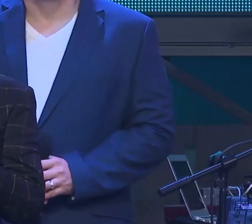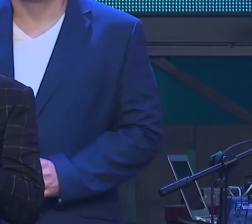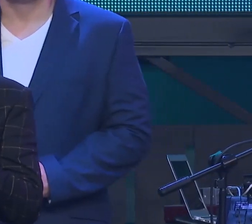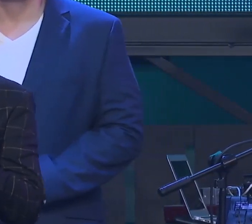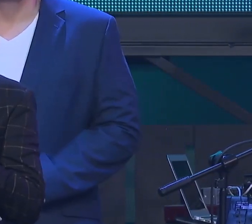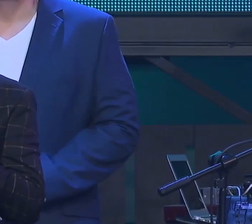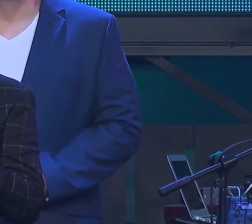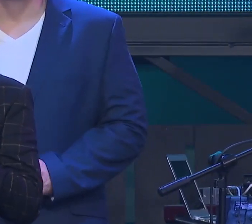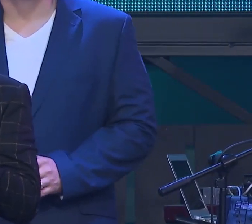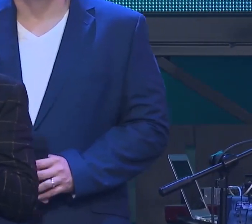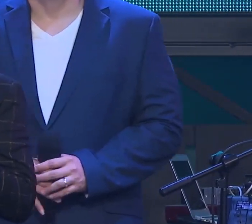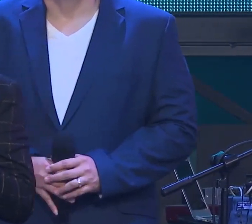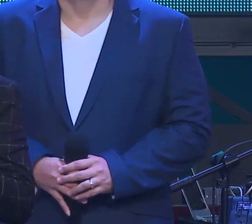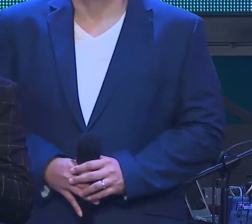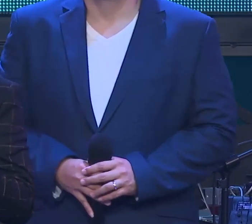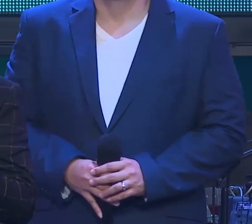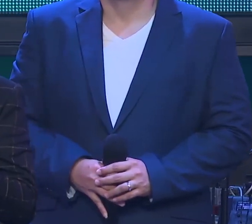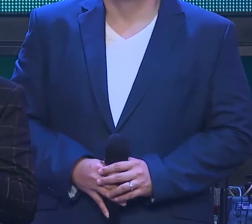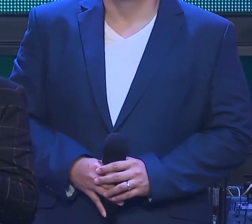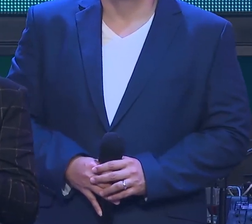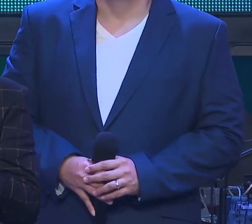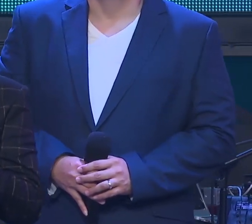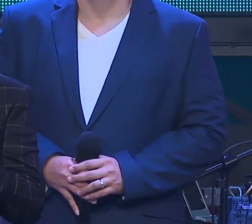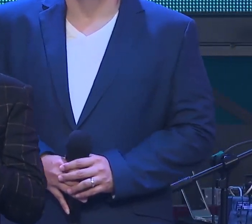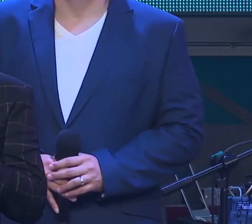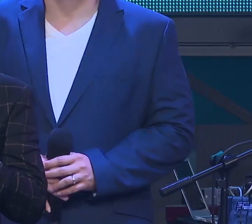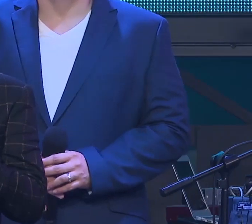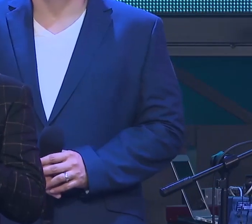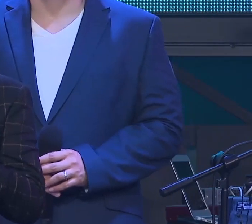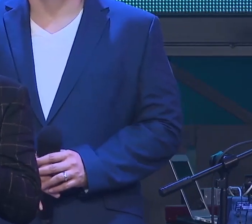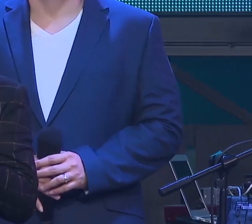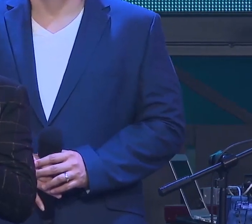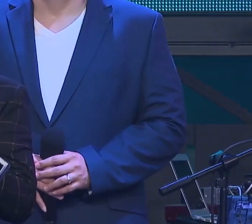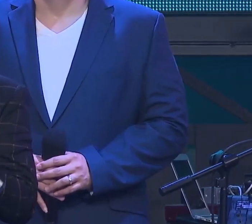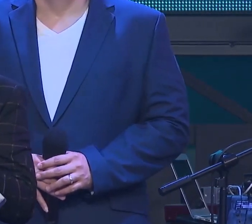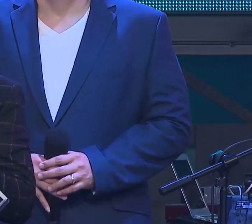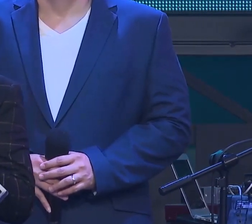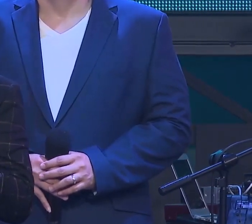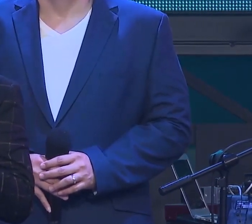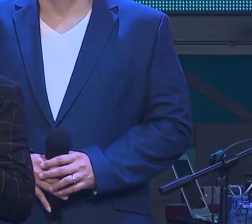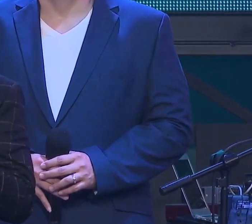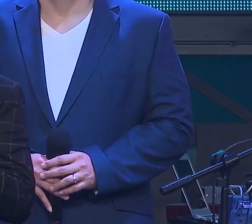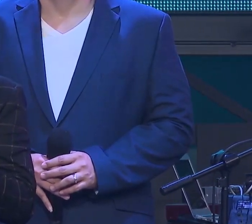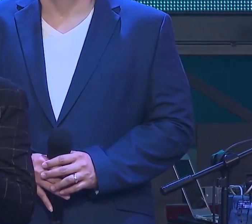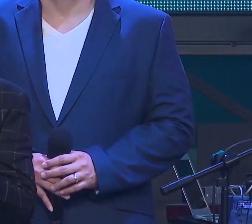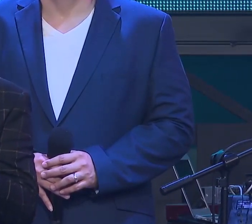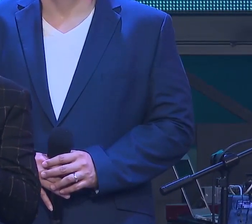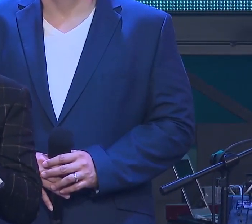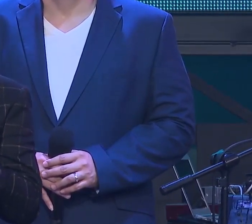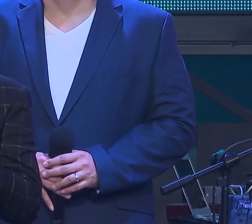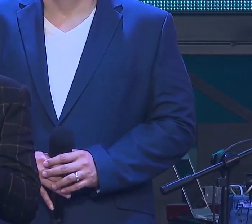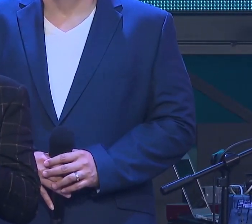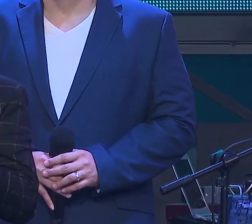Dimanapun Anda berada, tetap ikuti ibadah ini sampai selesai. Karena Tuhan tidak dibatasi oleh ruang dan